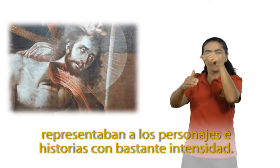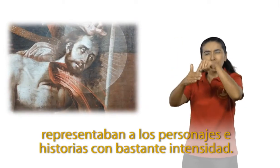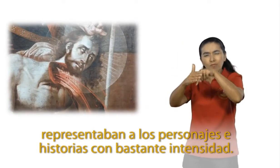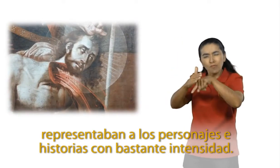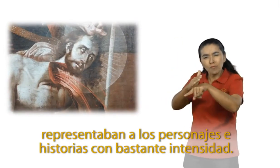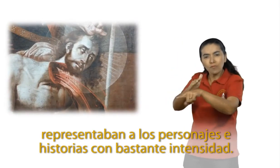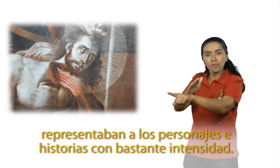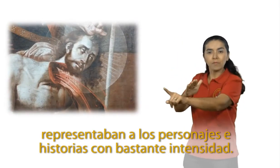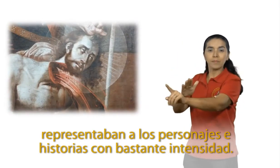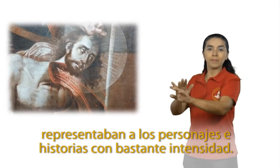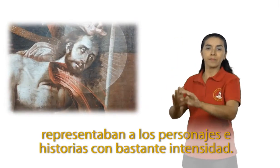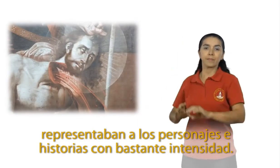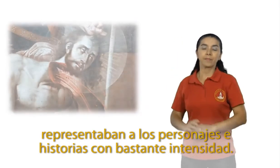con bastante intensidad.